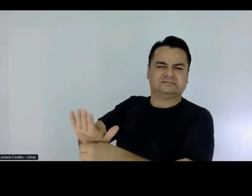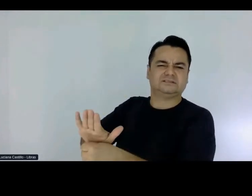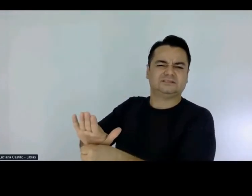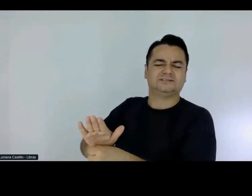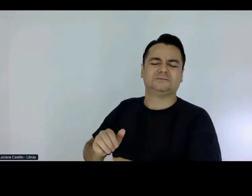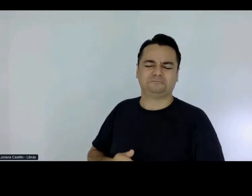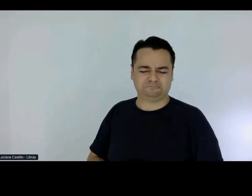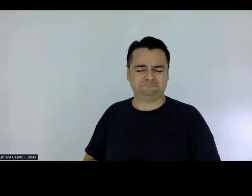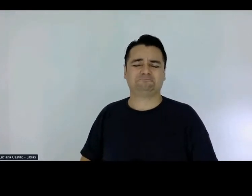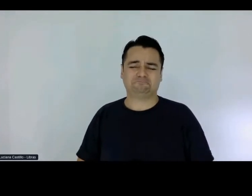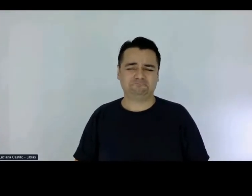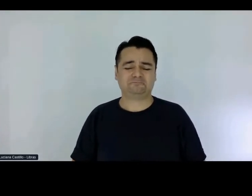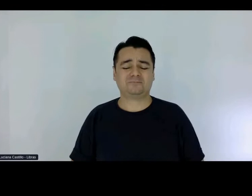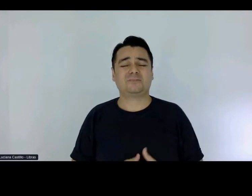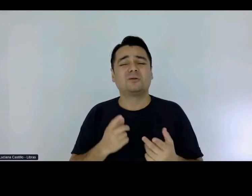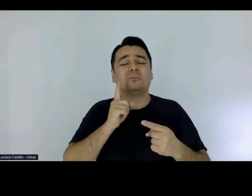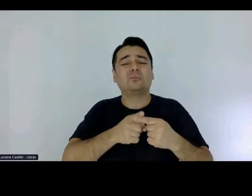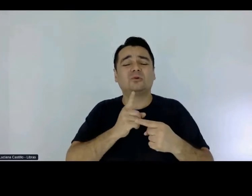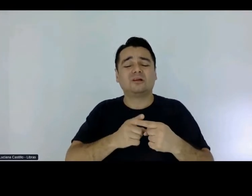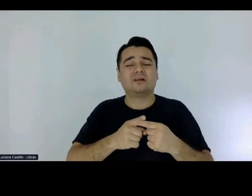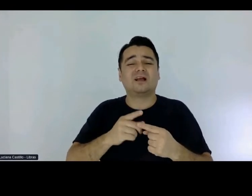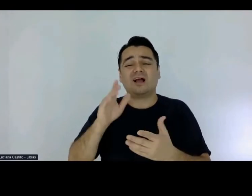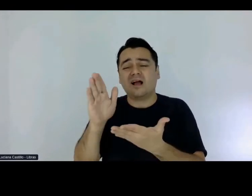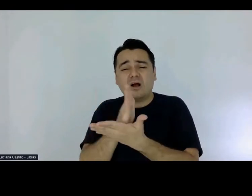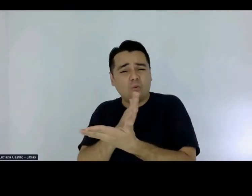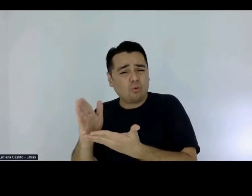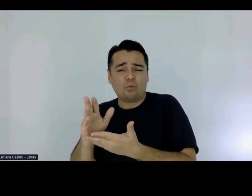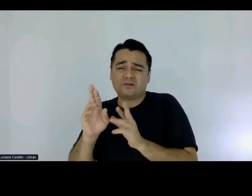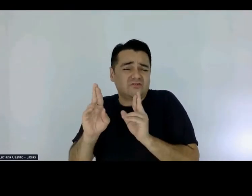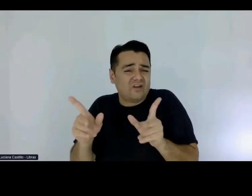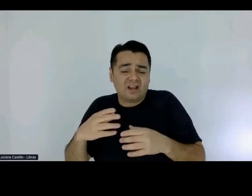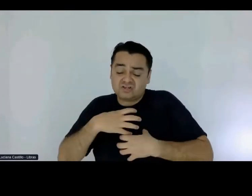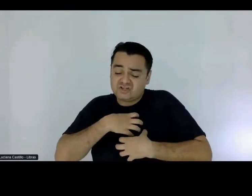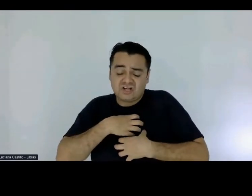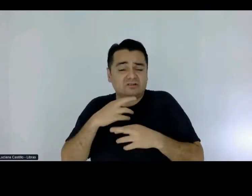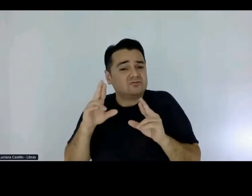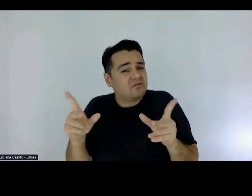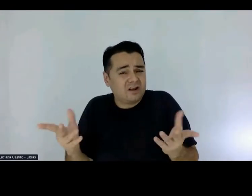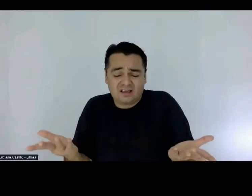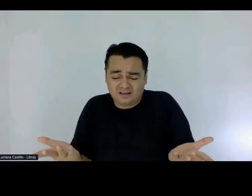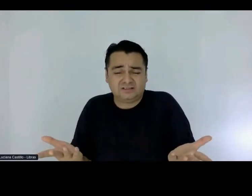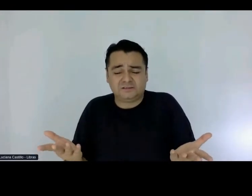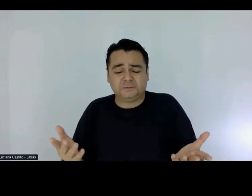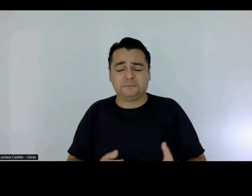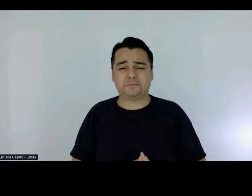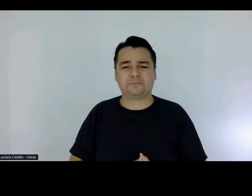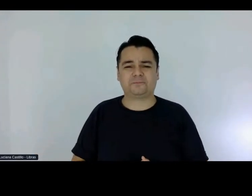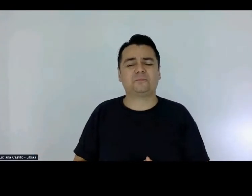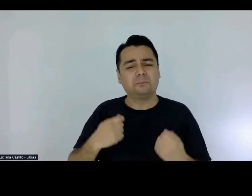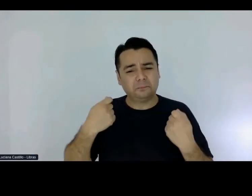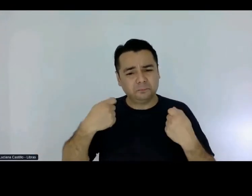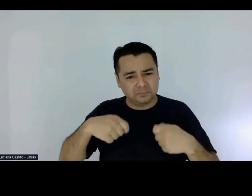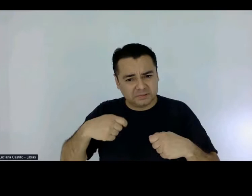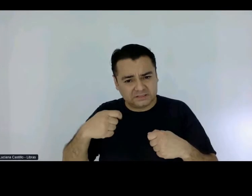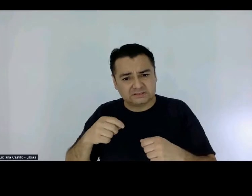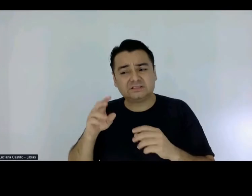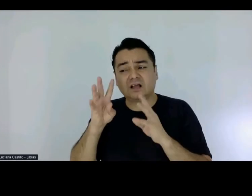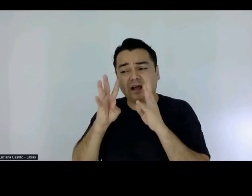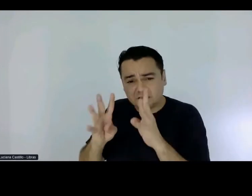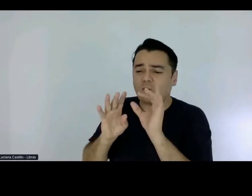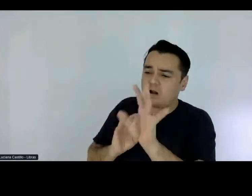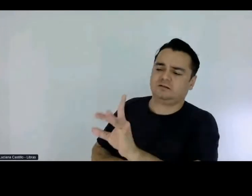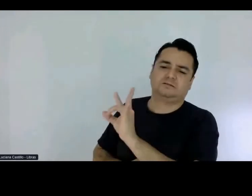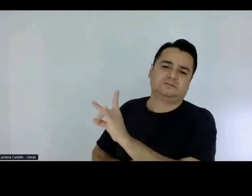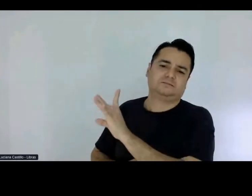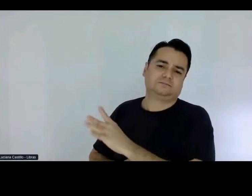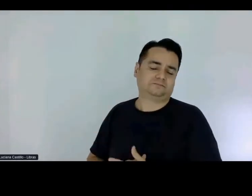são pessoas com características diferentes, né? Então a gente deveria olhar. E,